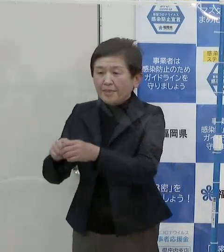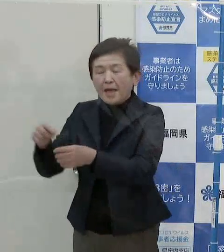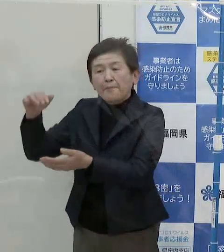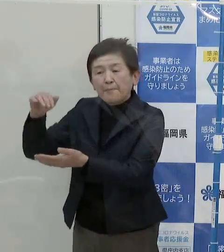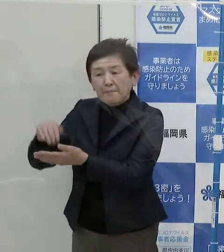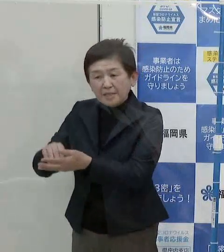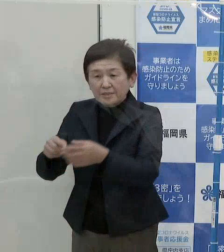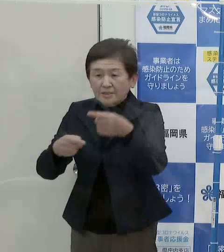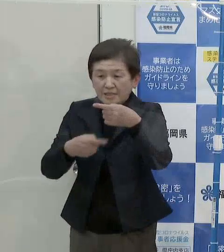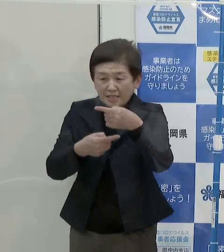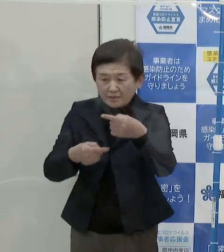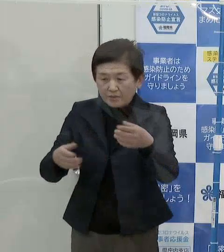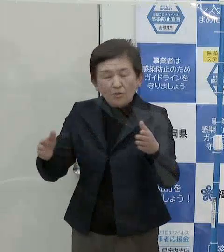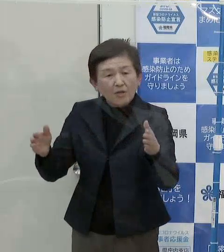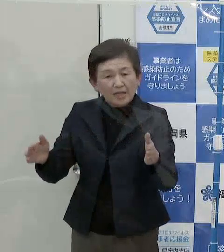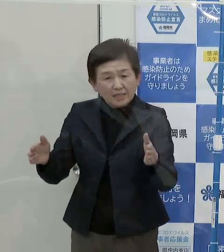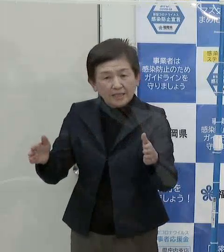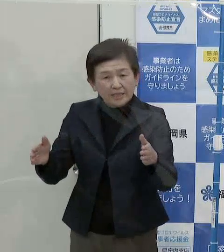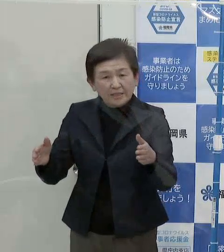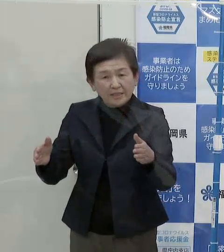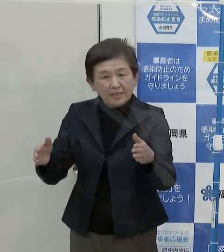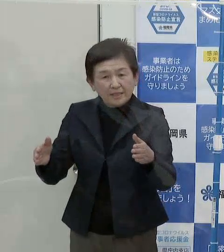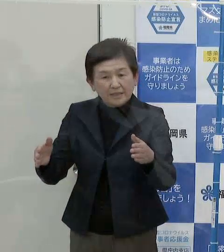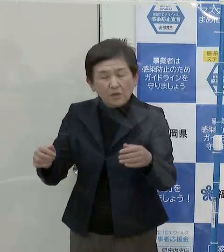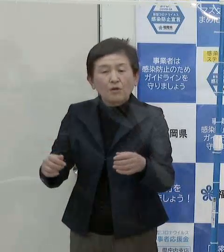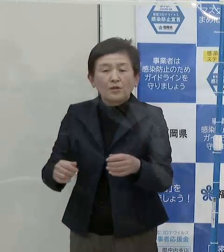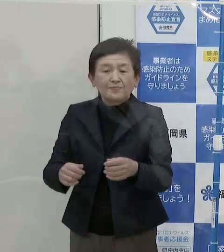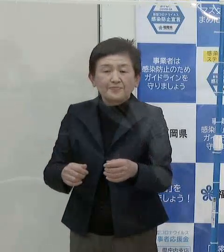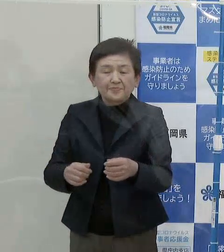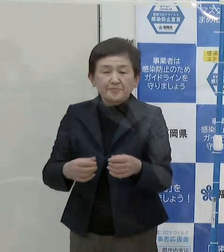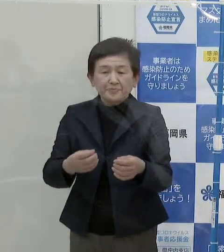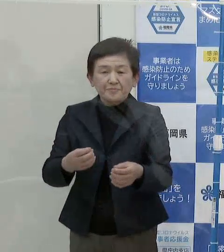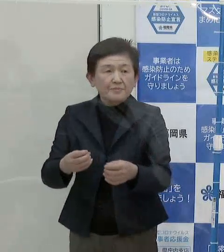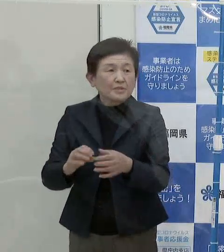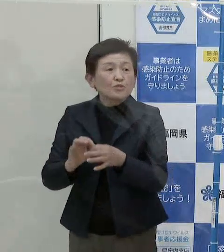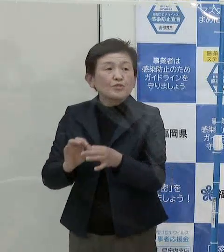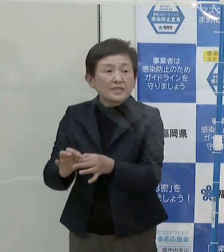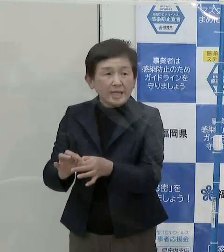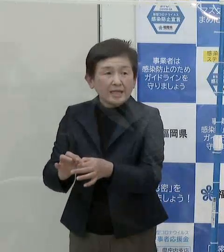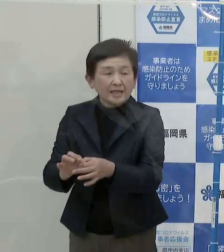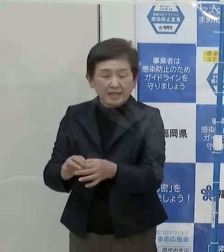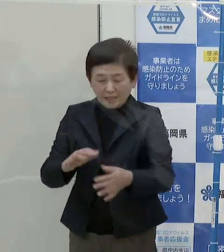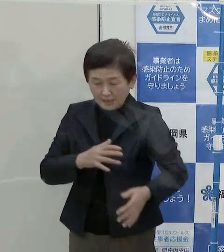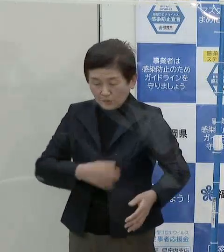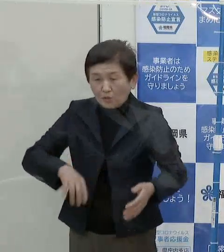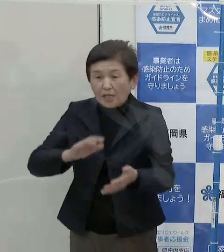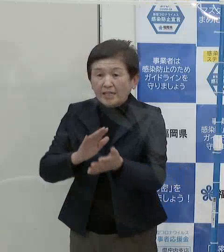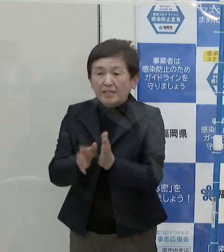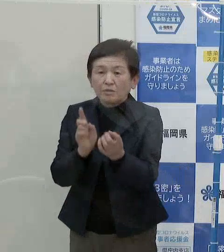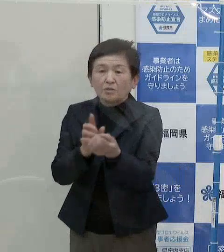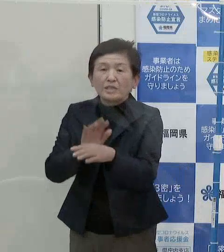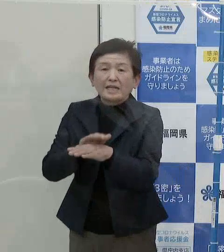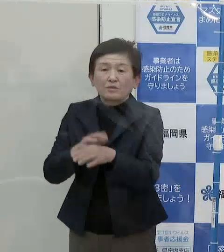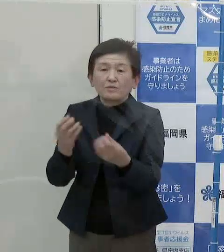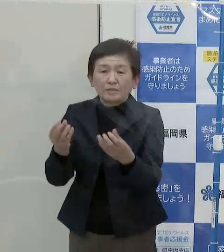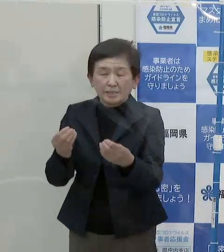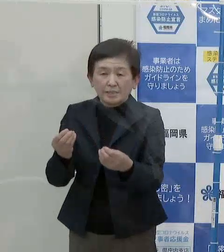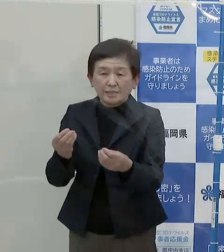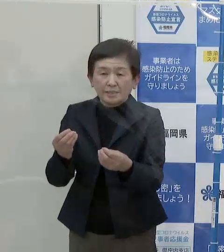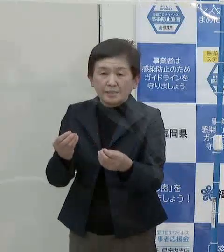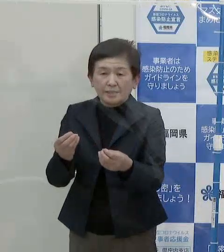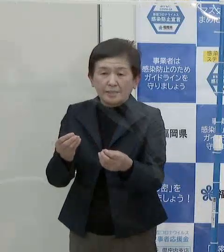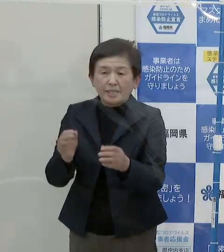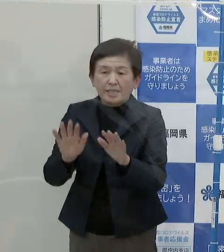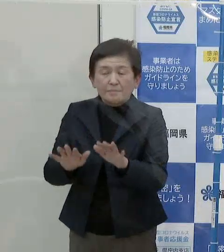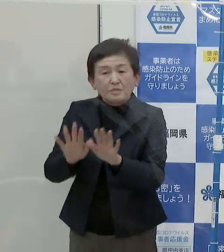を、ね、はい、自粛を呼びかける自治体も出てきておりますが、福岡県の対応をお聞かせください。 今申し上げましたような状